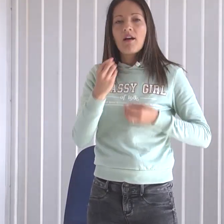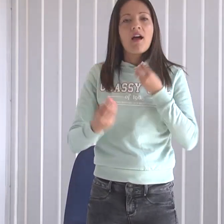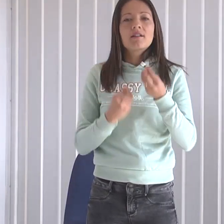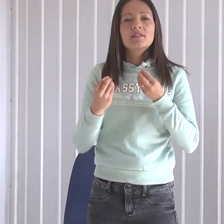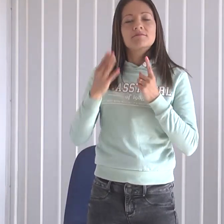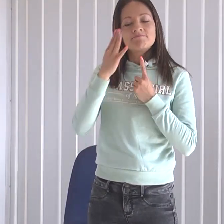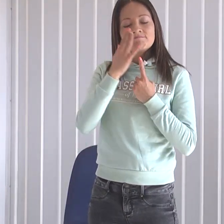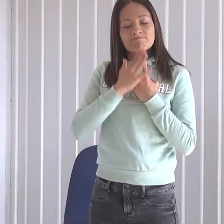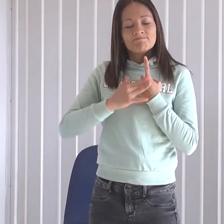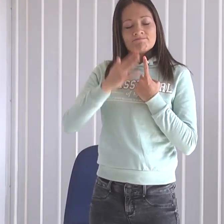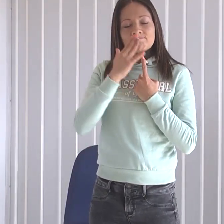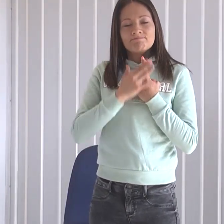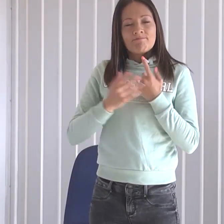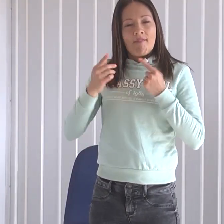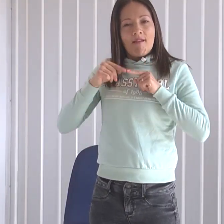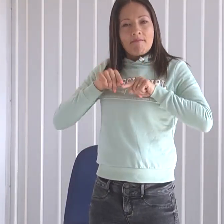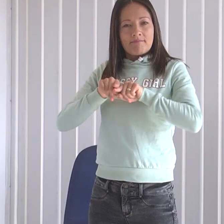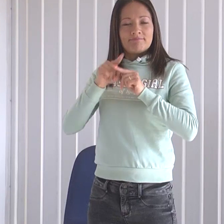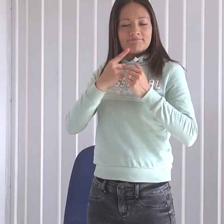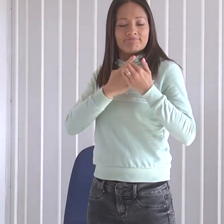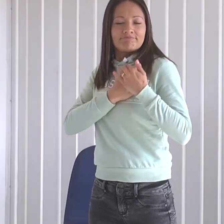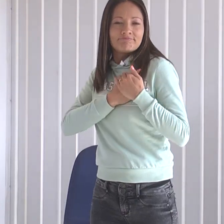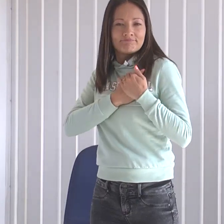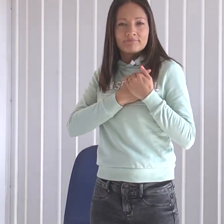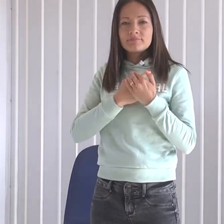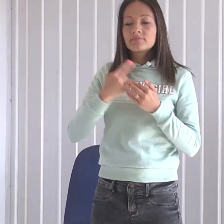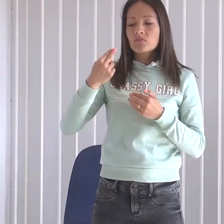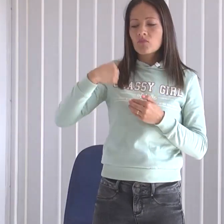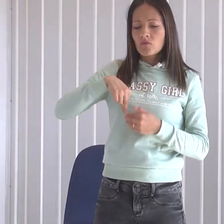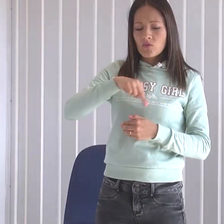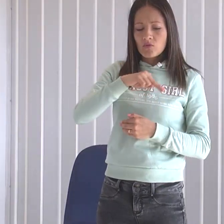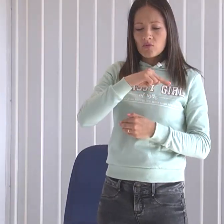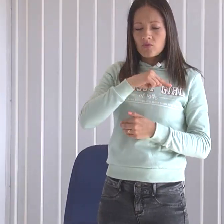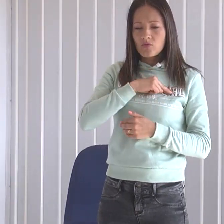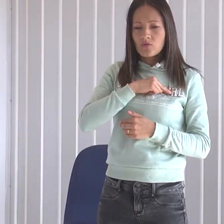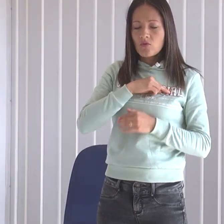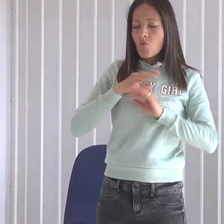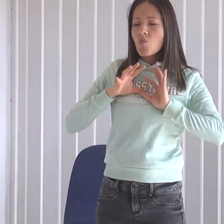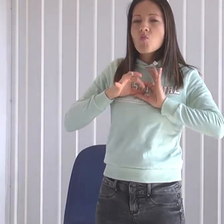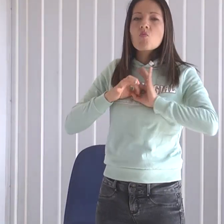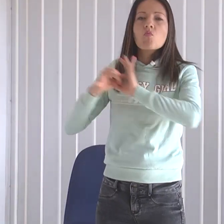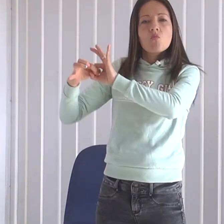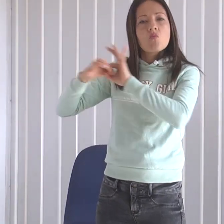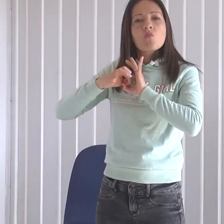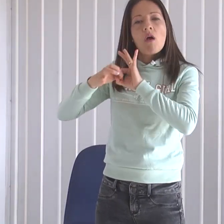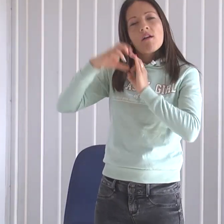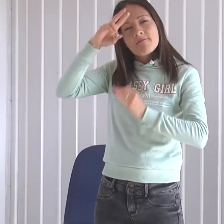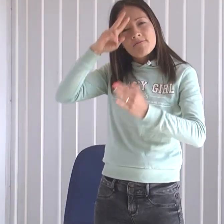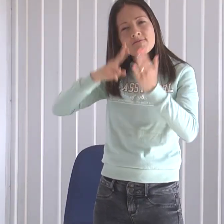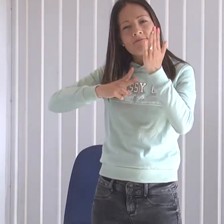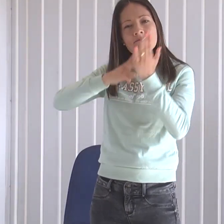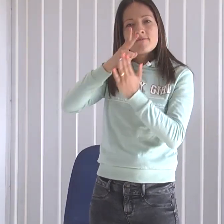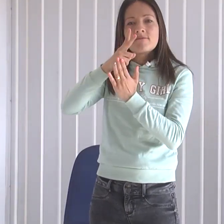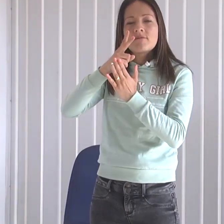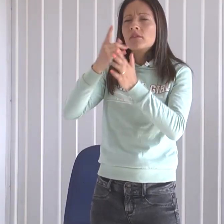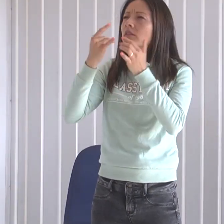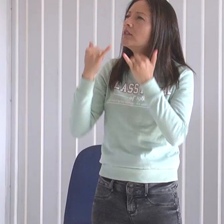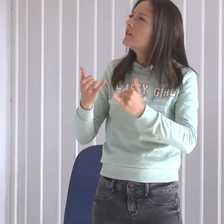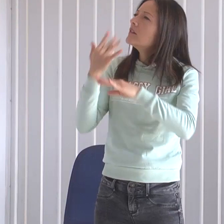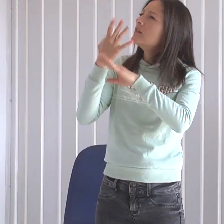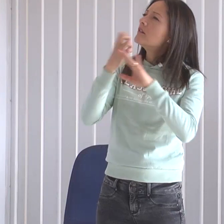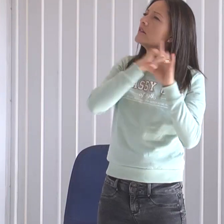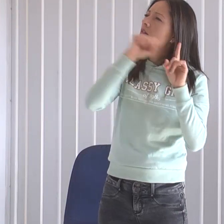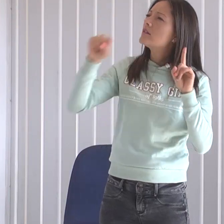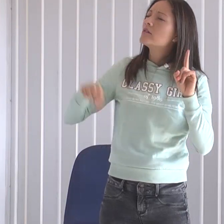nuestro amante, para ser aquel con el cual nosotros nos uniríamos en fidelidad. Hoy te pedimos,